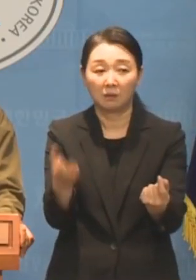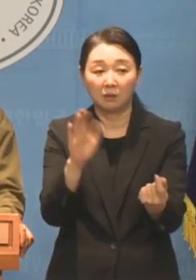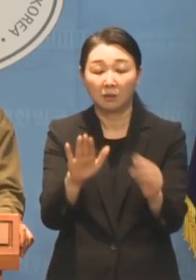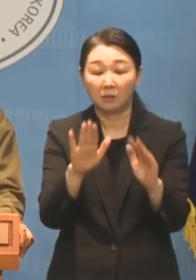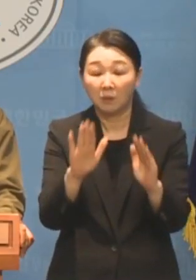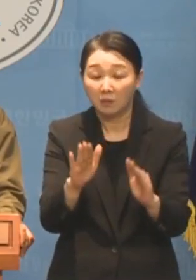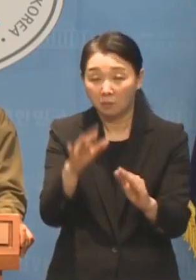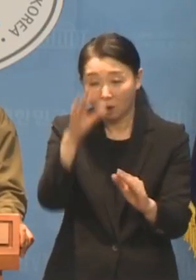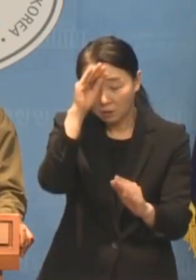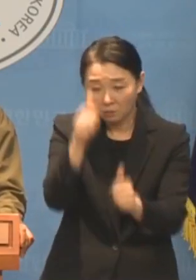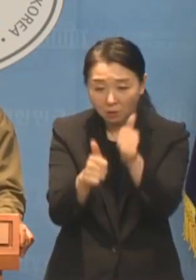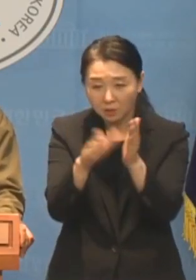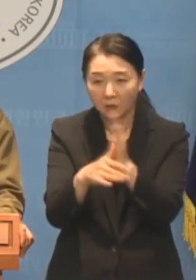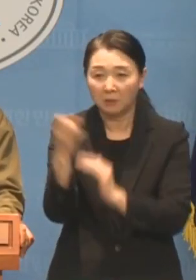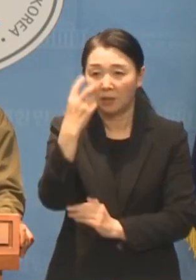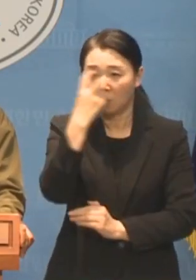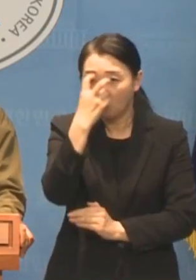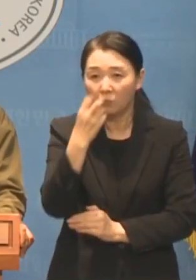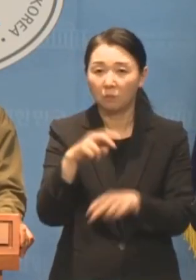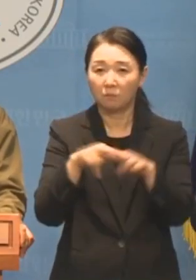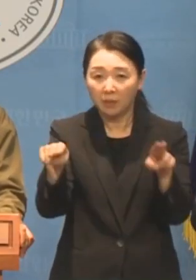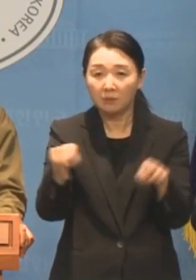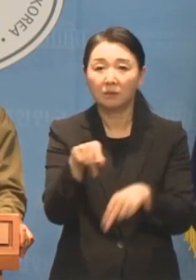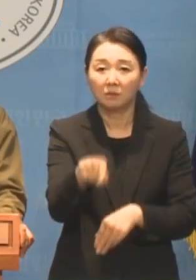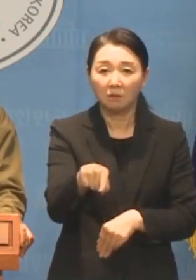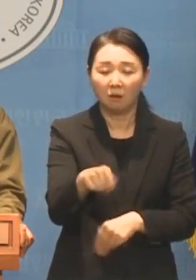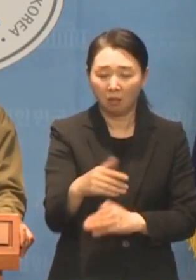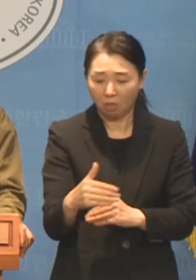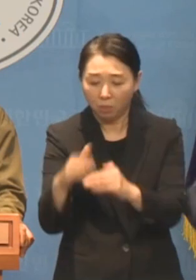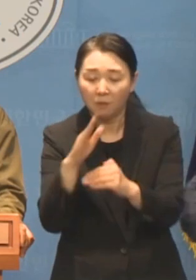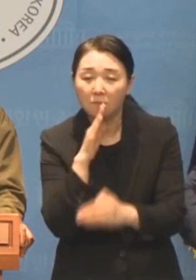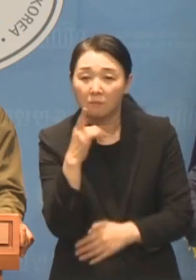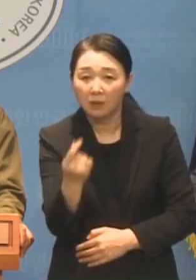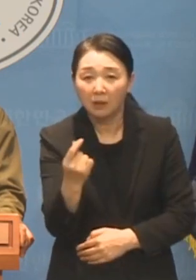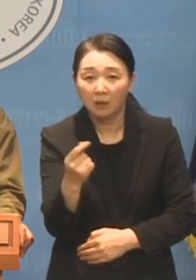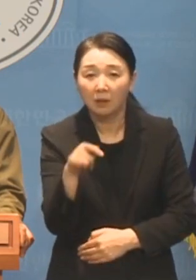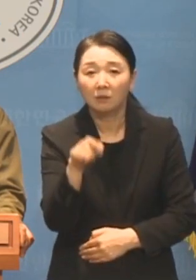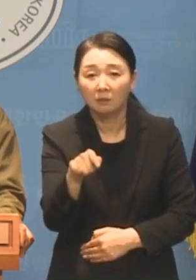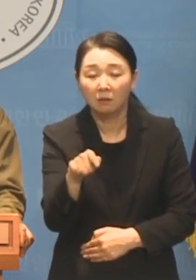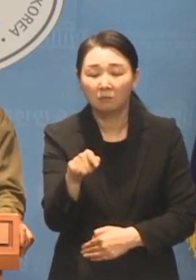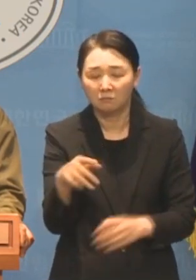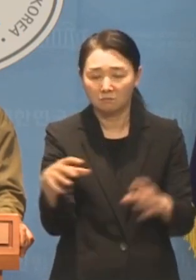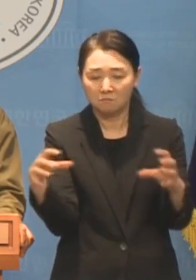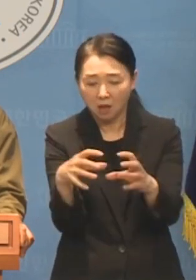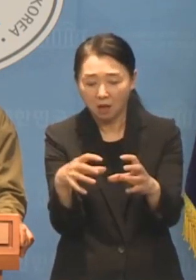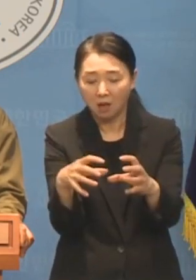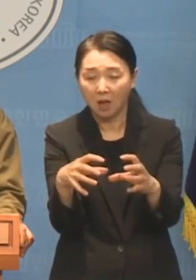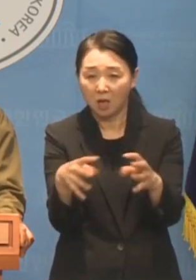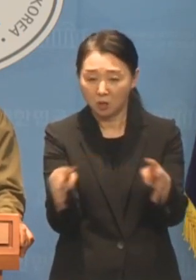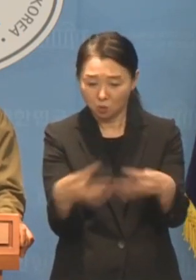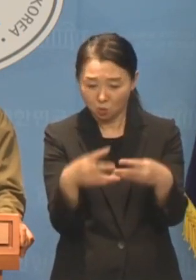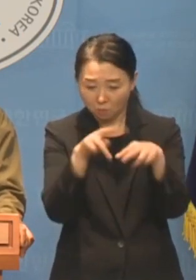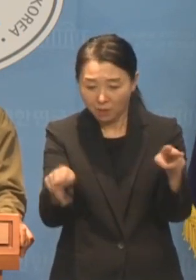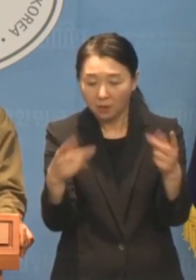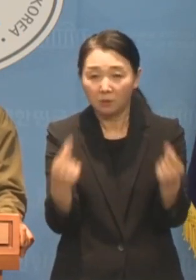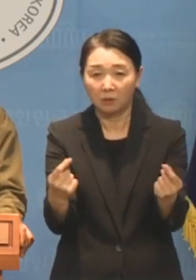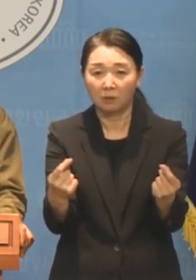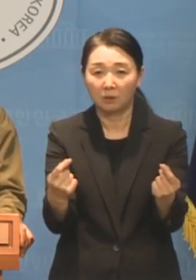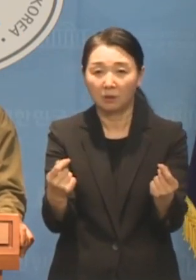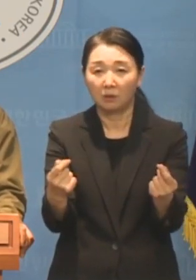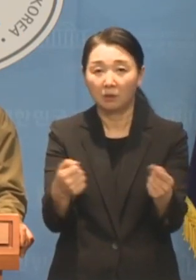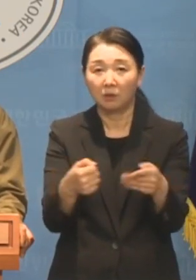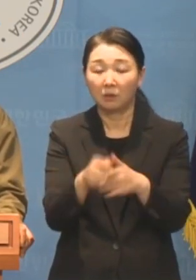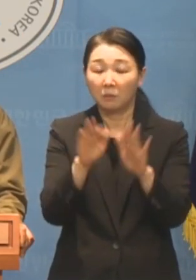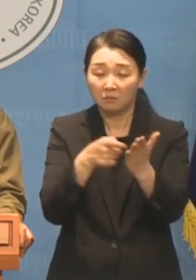이번 시범사업 재검토 및 폐지가 진행되게 된다면 이는 단일화 조건을 폐지한다는 것이므로